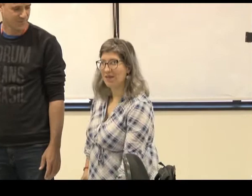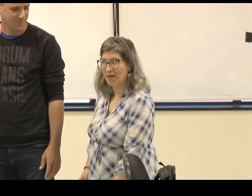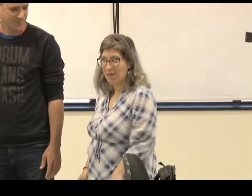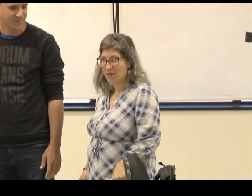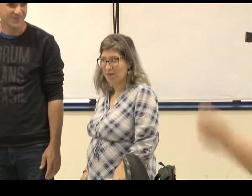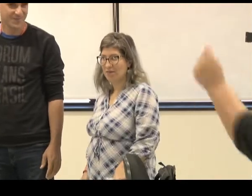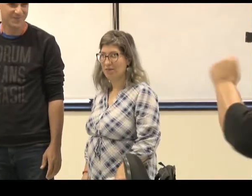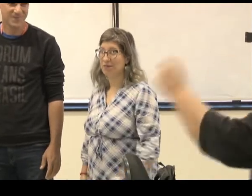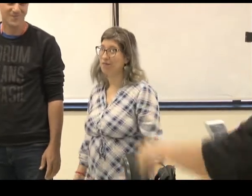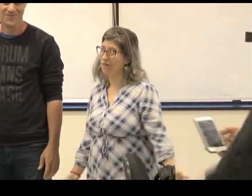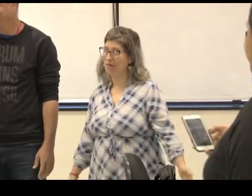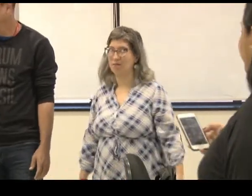Trocou?